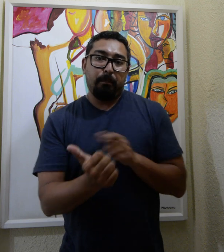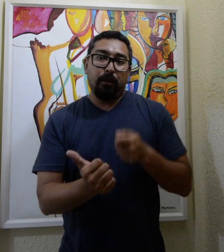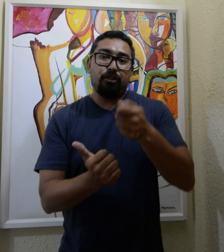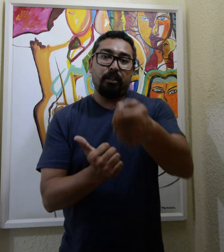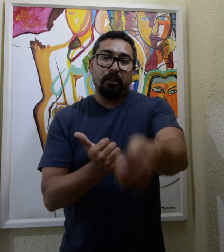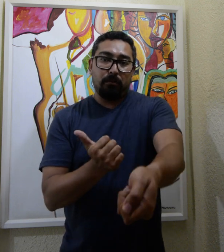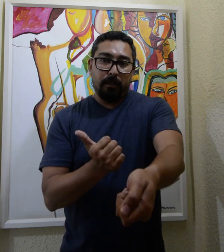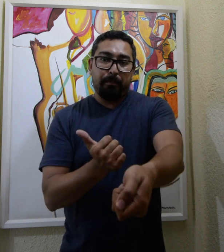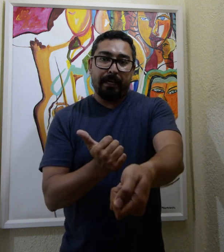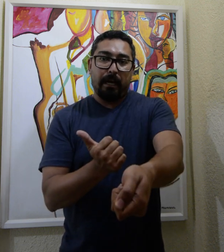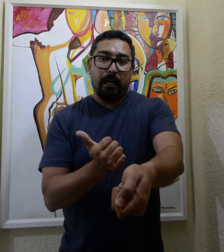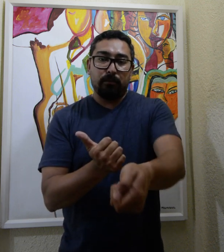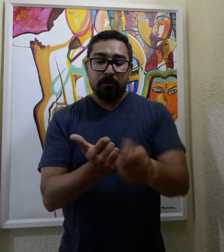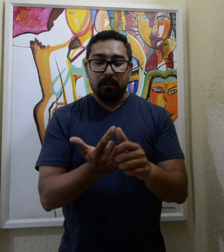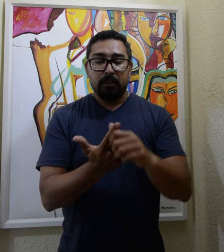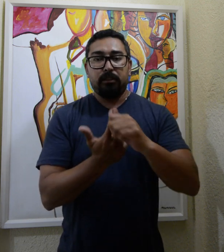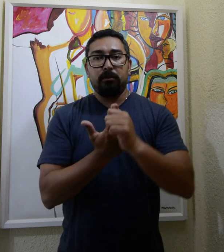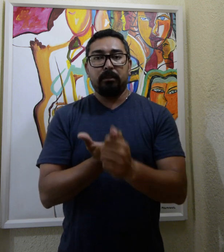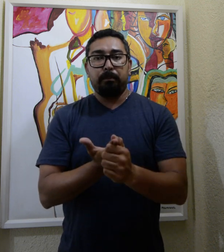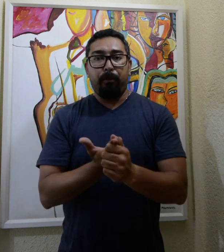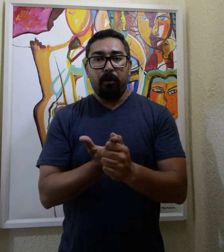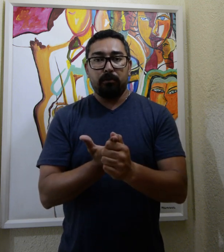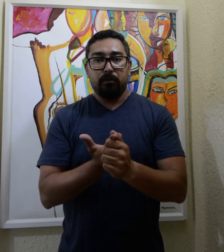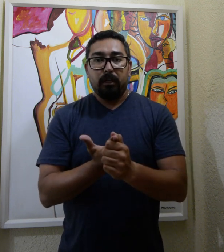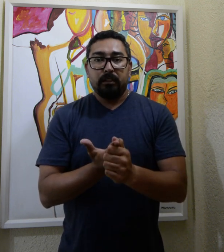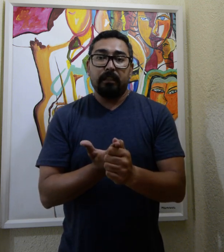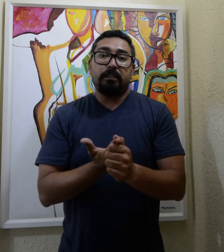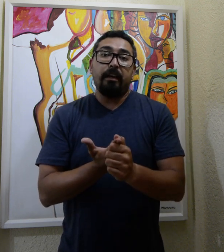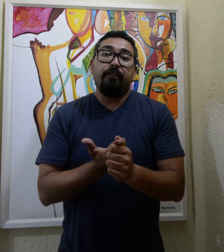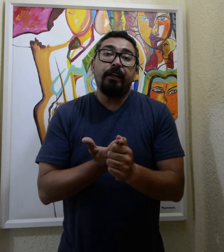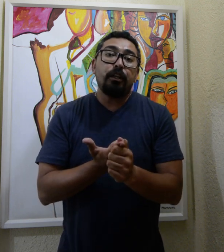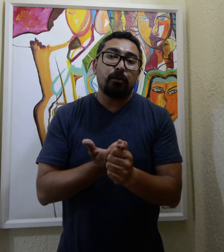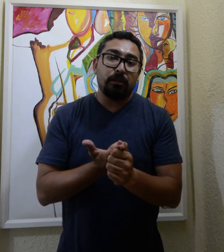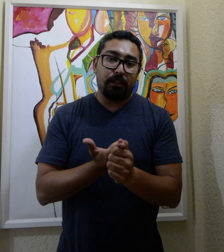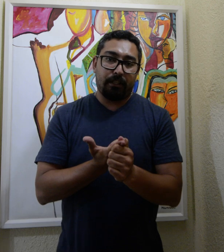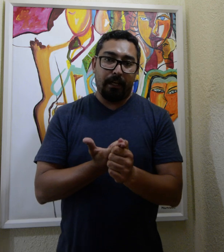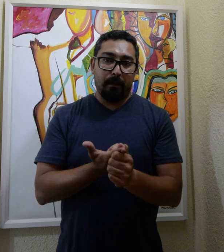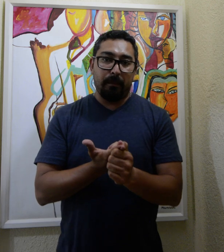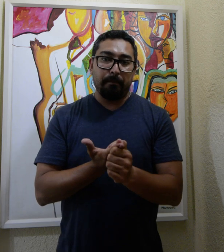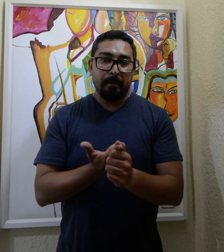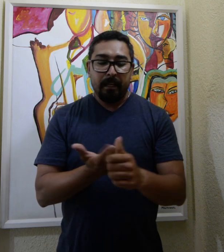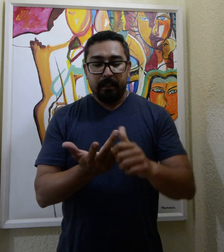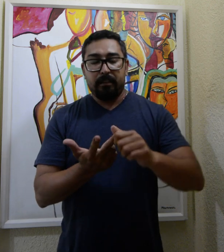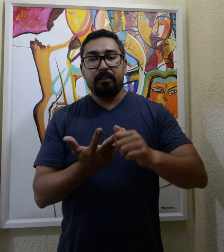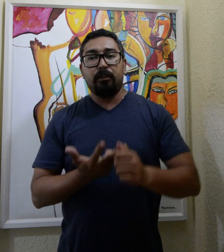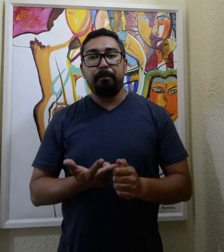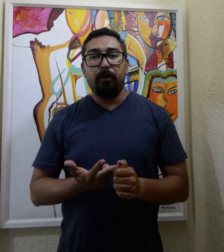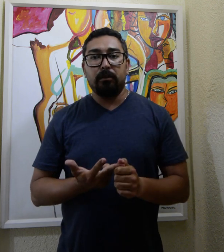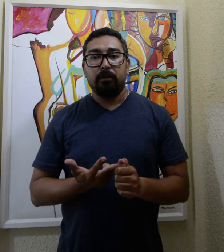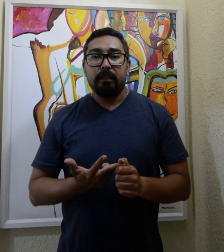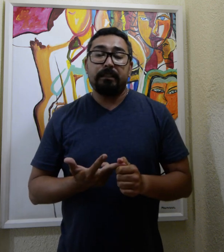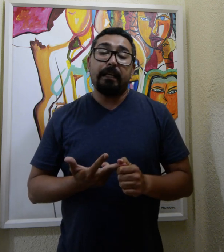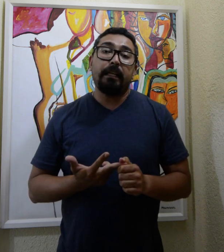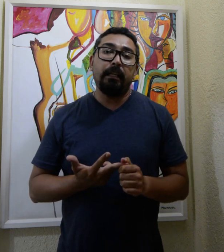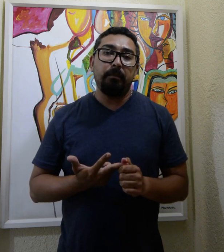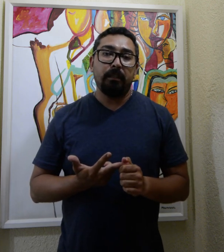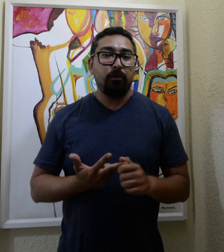pelo dinheiro empregado. Segundo ponto, tem que ser revisto o sistema. E terceiro ponto, isso é crime, não